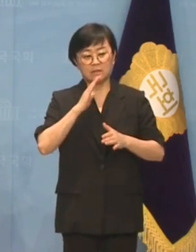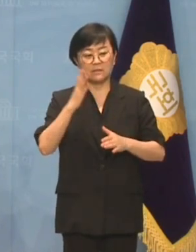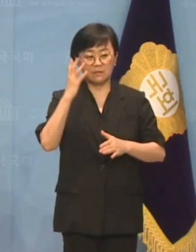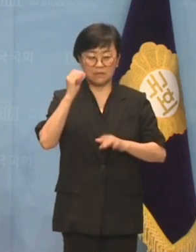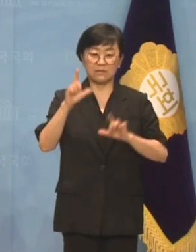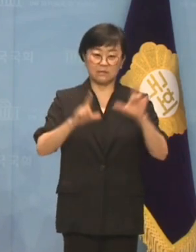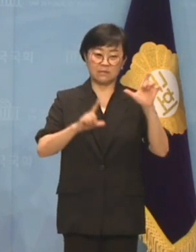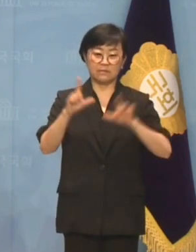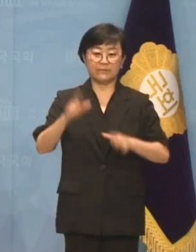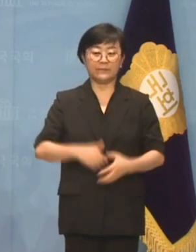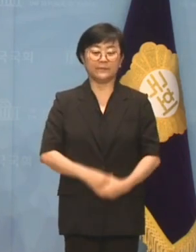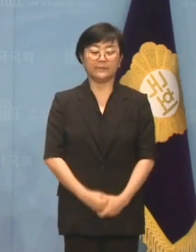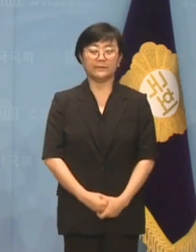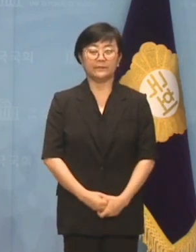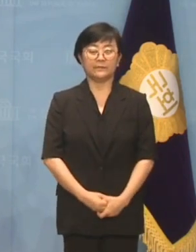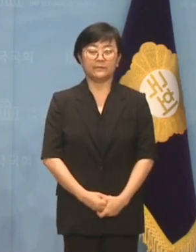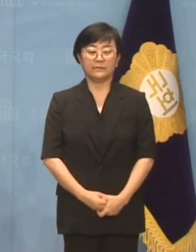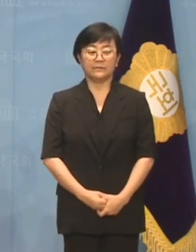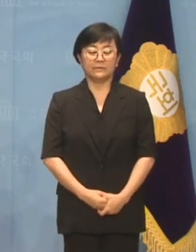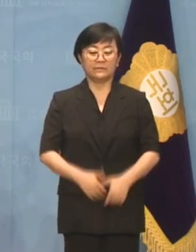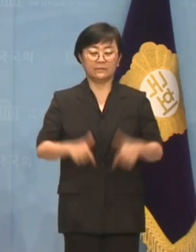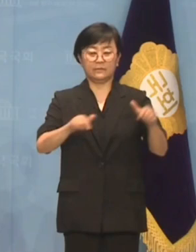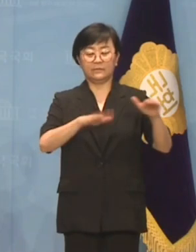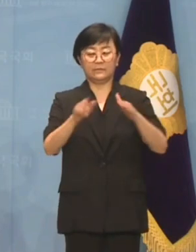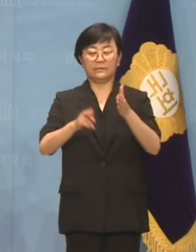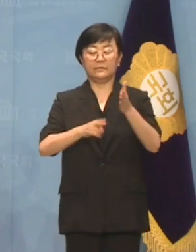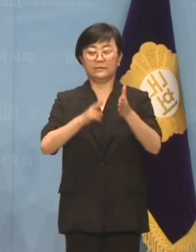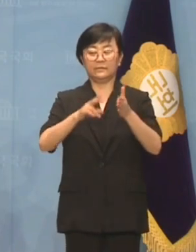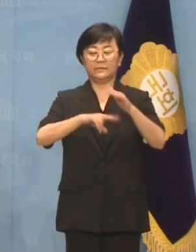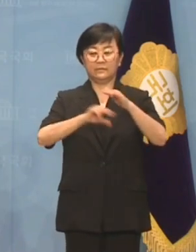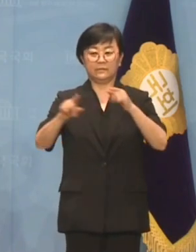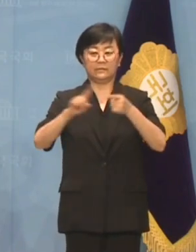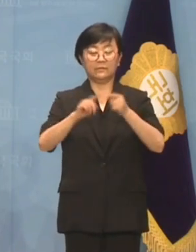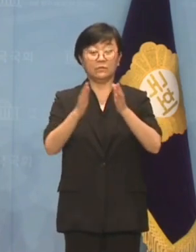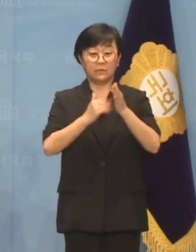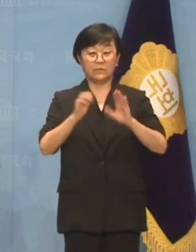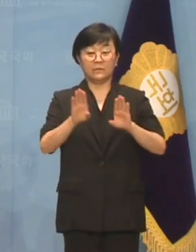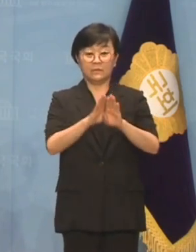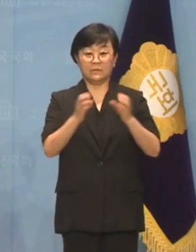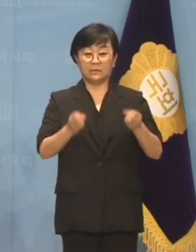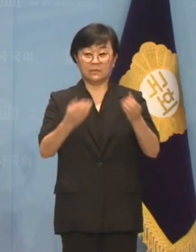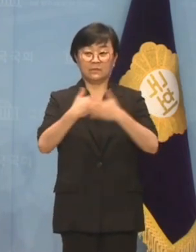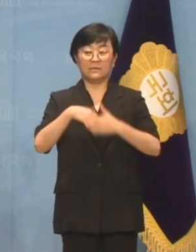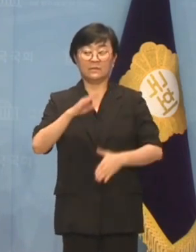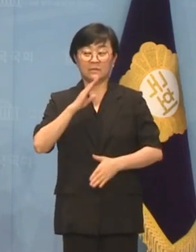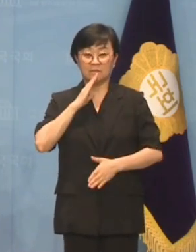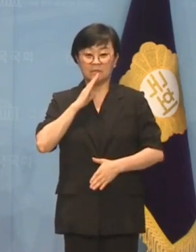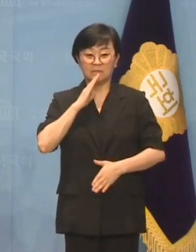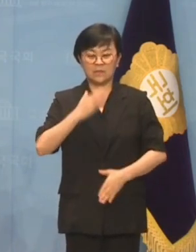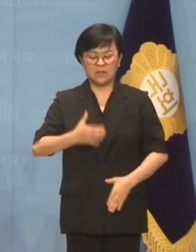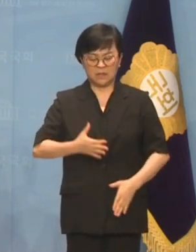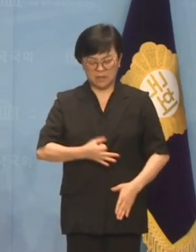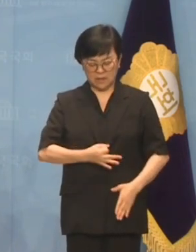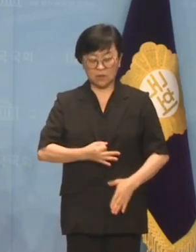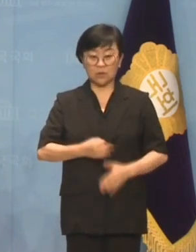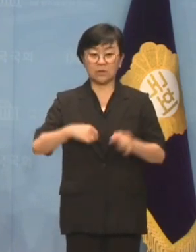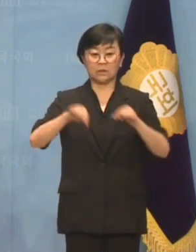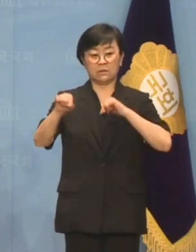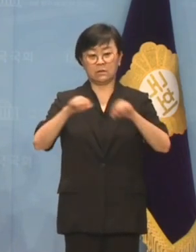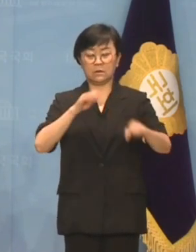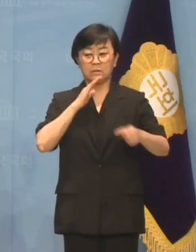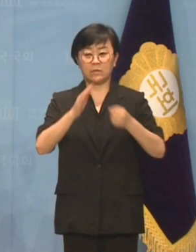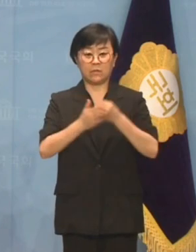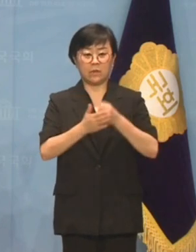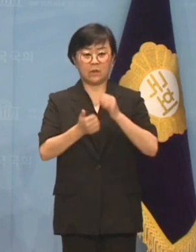우스꽝스러운 모습이 아닐 수 없습니다. 서해선 대곡 소사 구간의 몰래 개통식은 참으로 치졸하기 짝이 없는